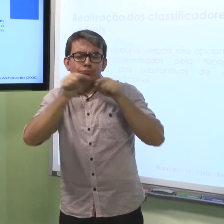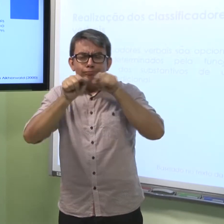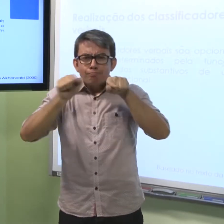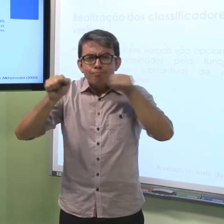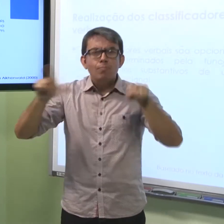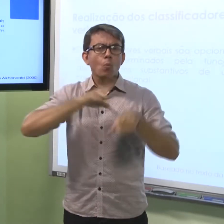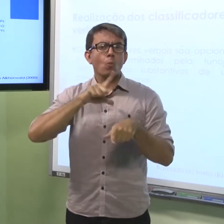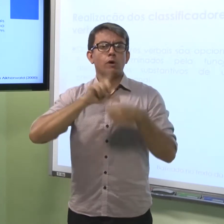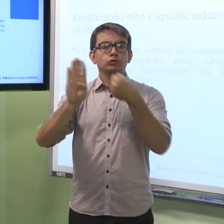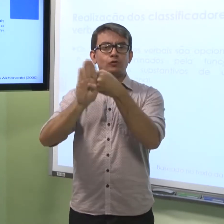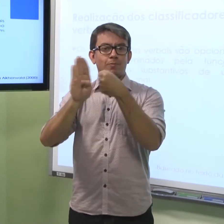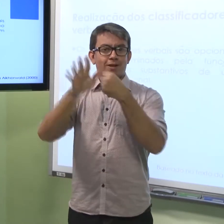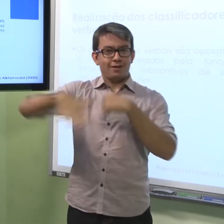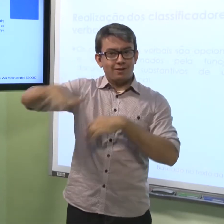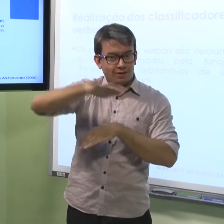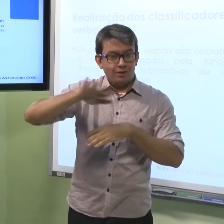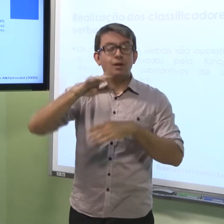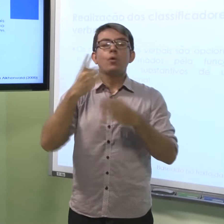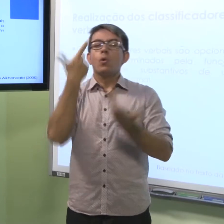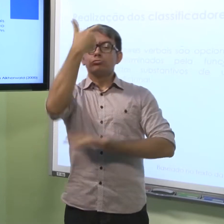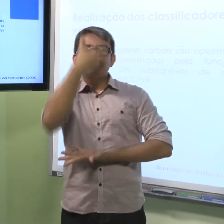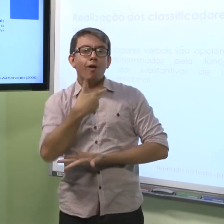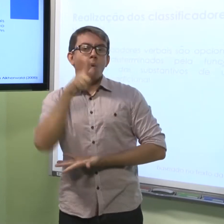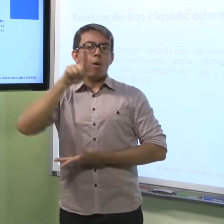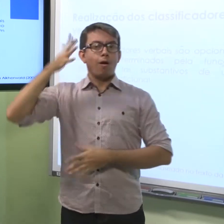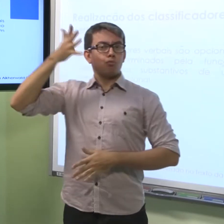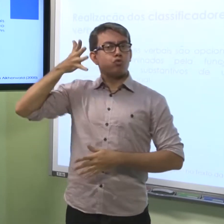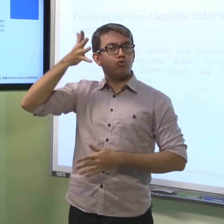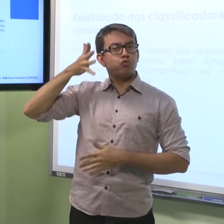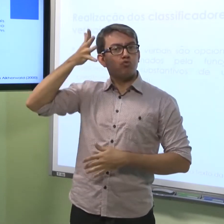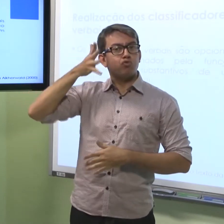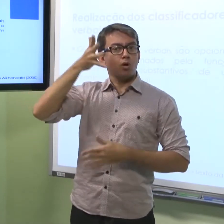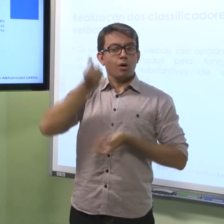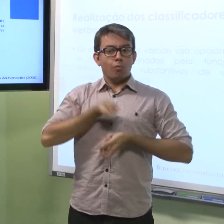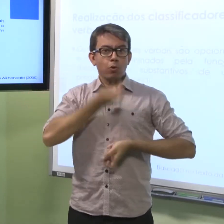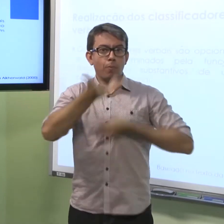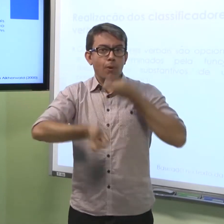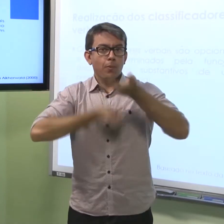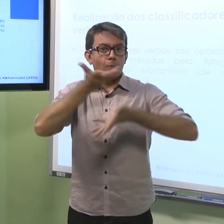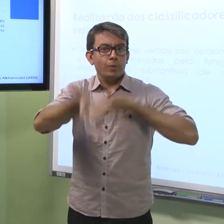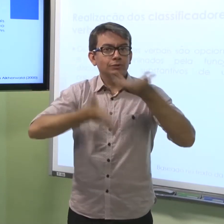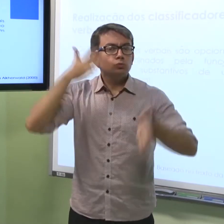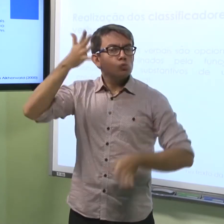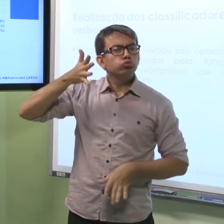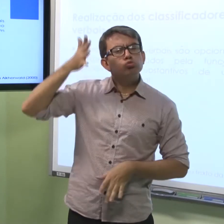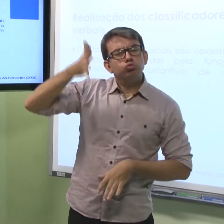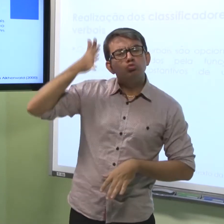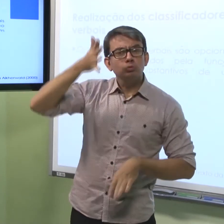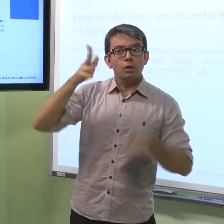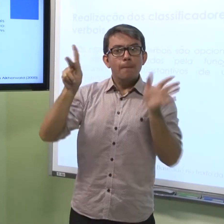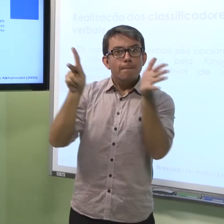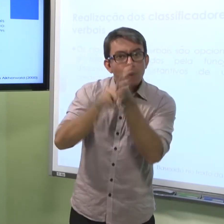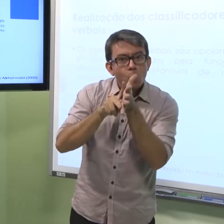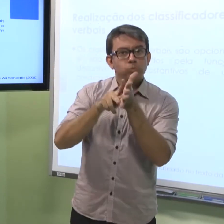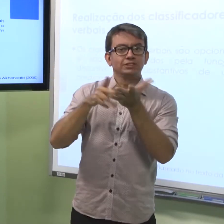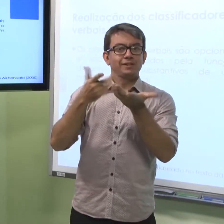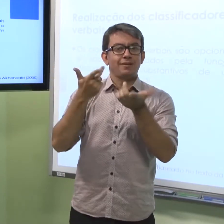que os classificadores verbais, eles são determinados pela função do discurso.